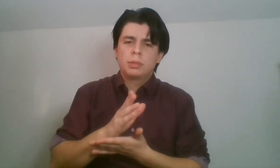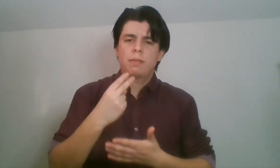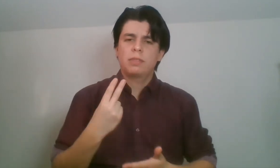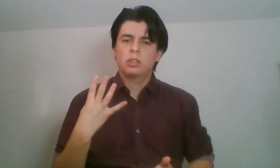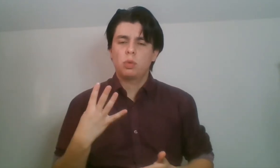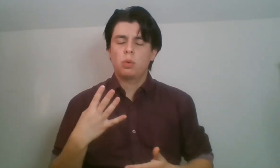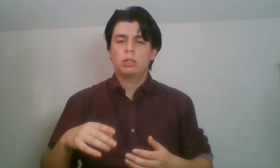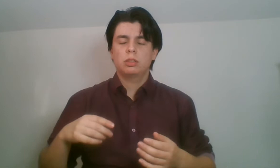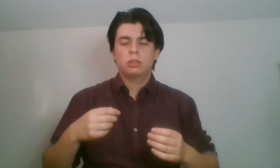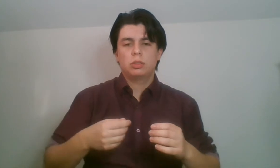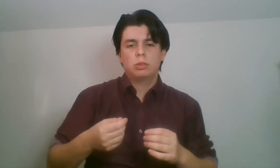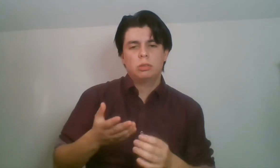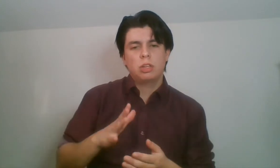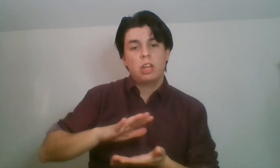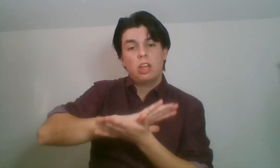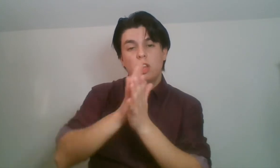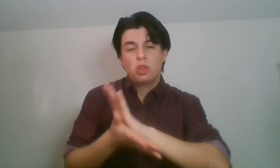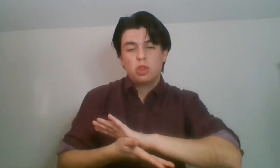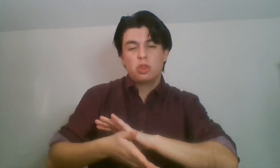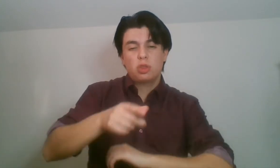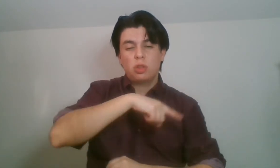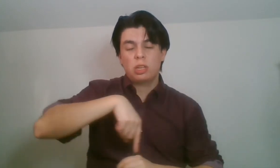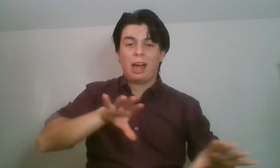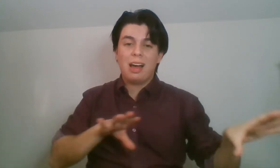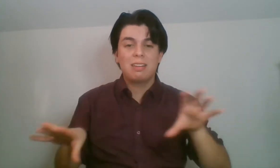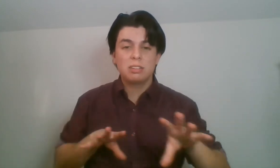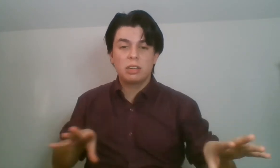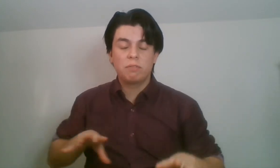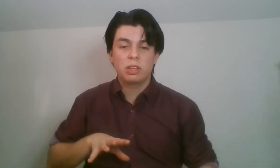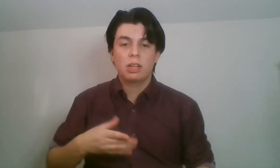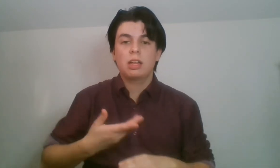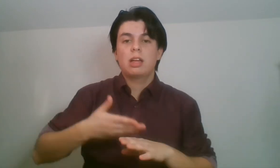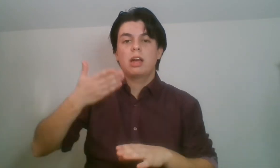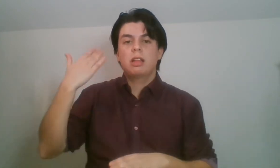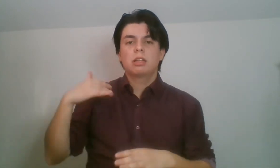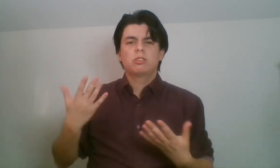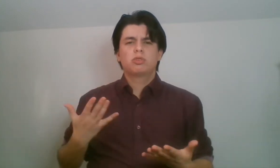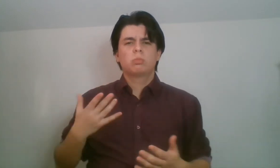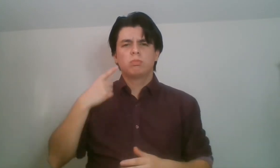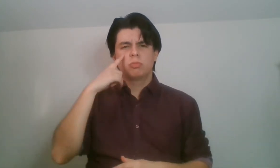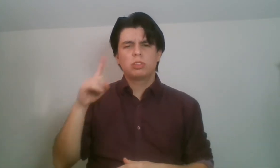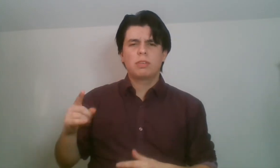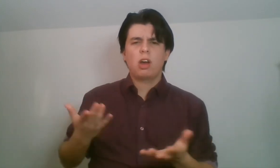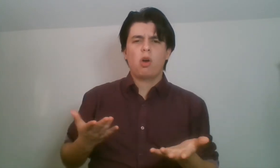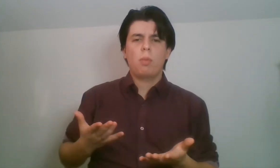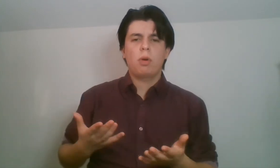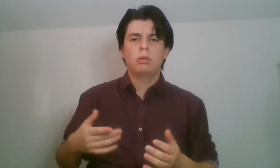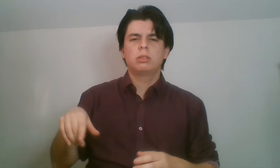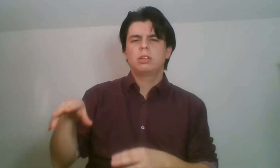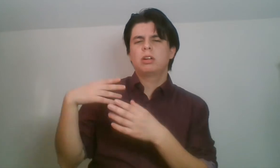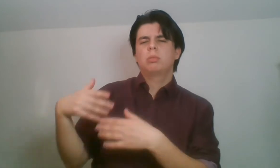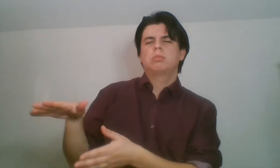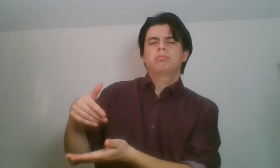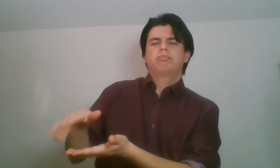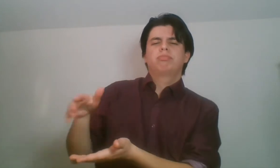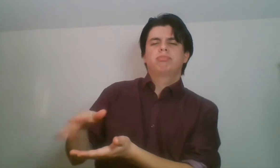inicio, de todas estas actividades que de pronto se veían como algo, como